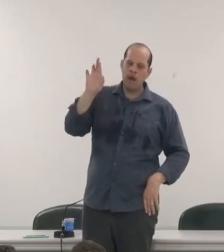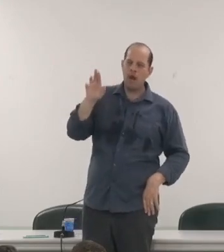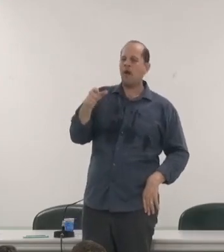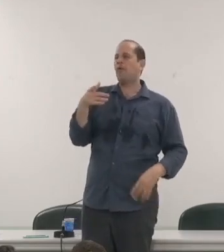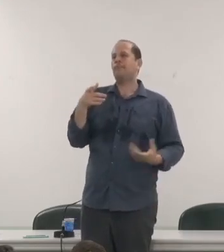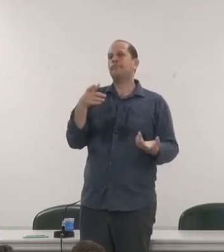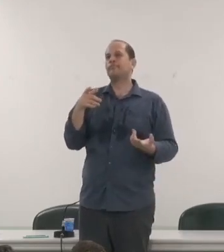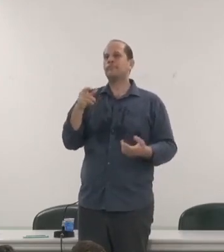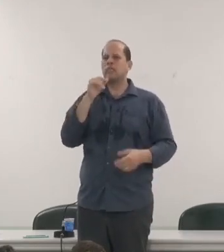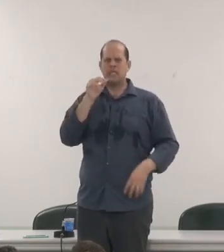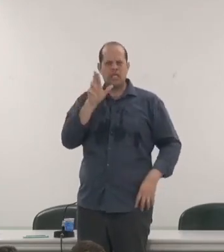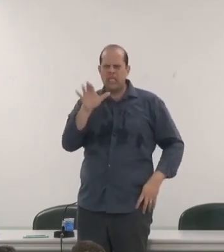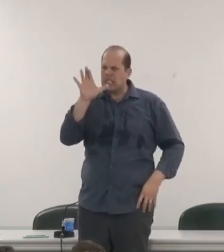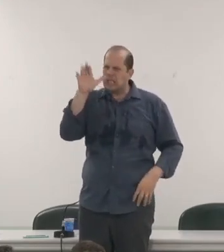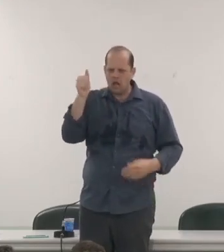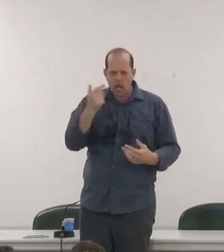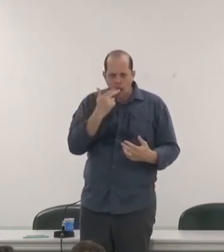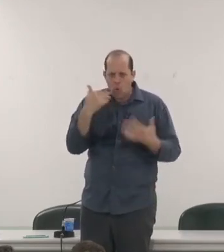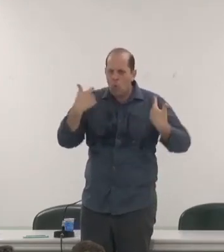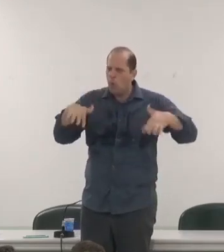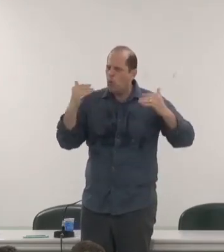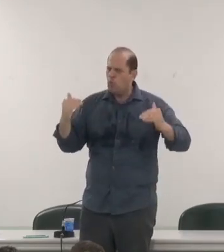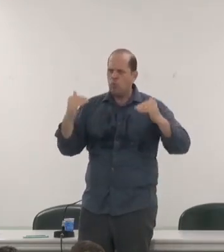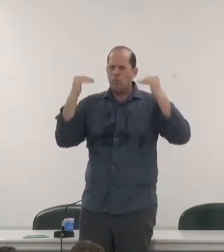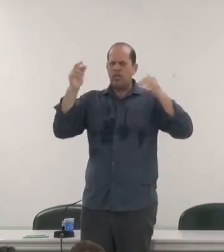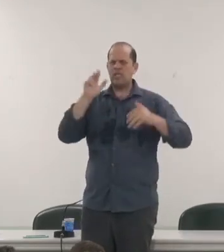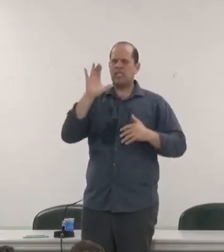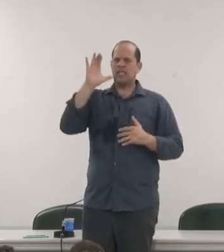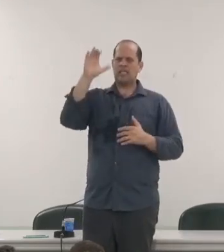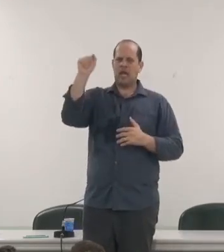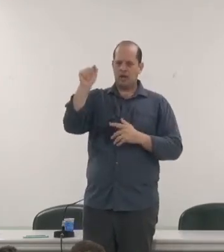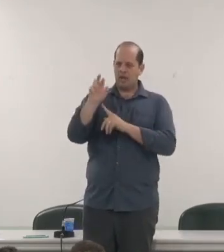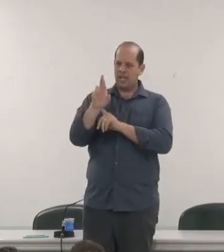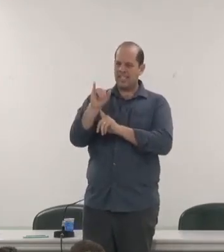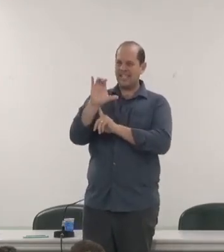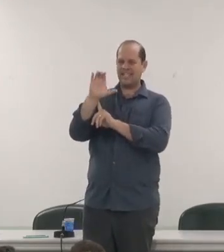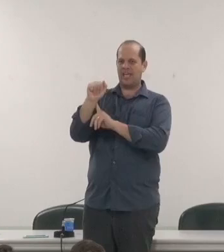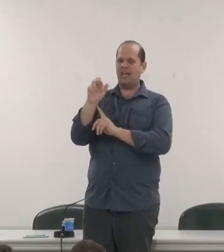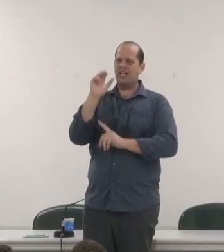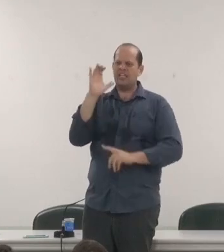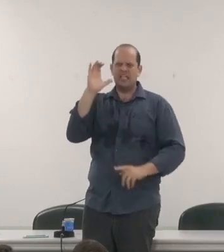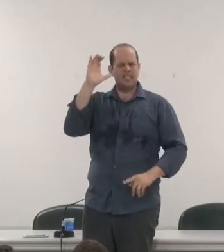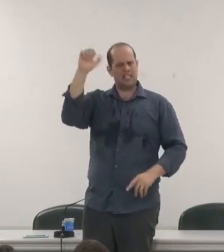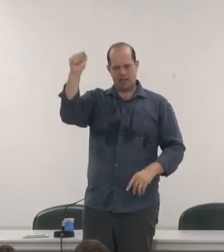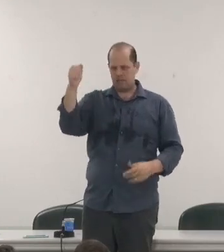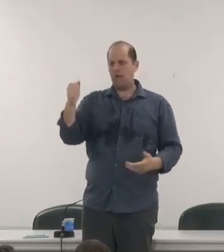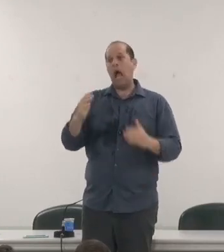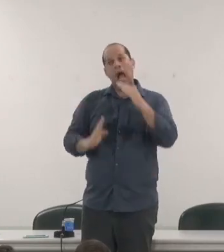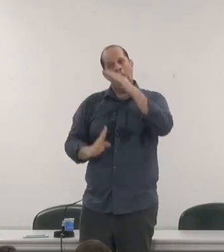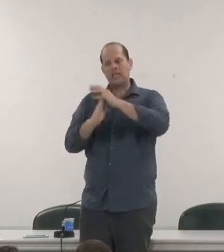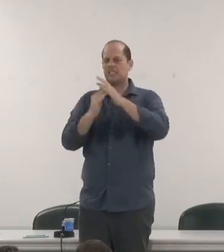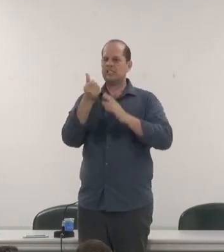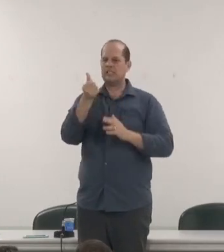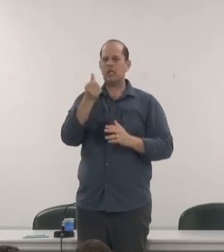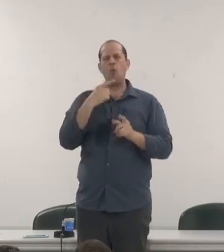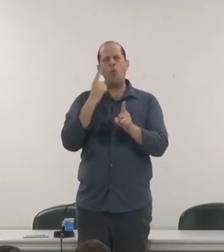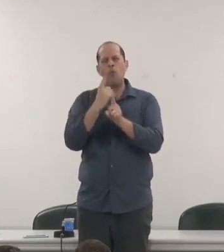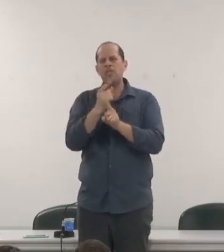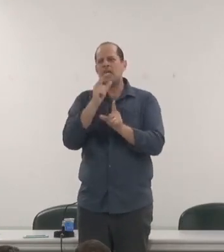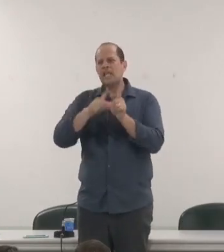Então, mar, ou ilha, ou rica, tem um movimento, tem intensidade.